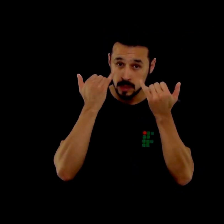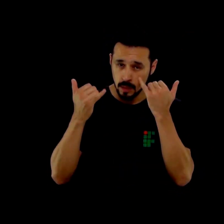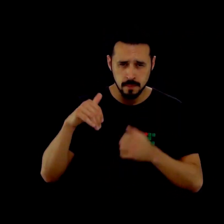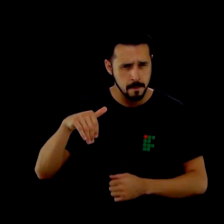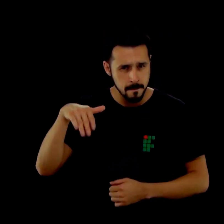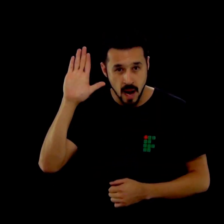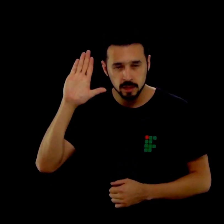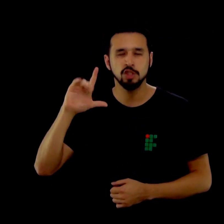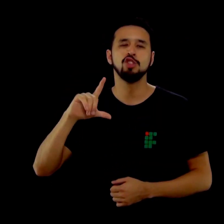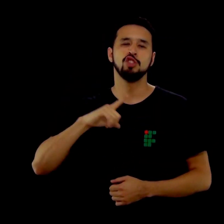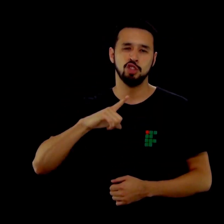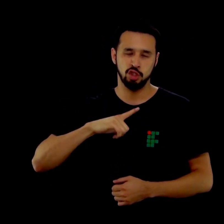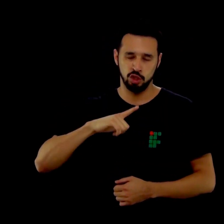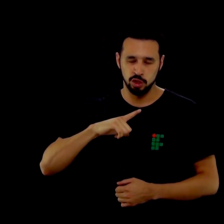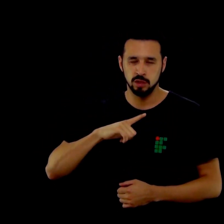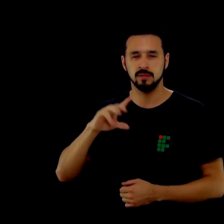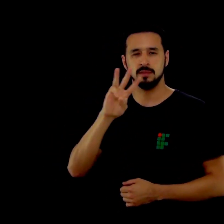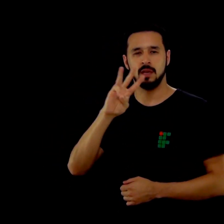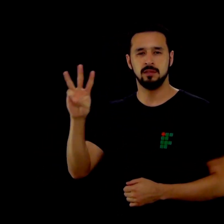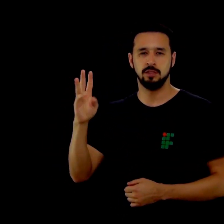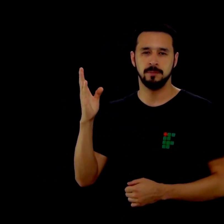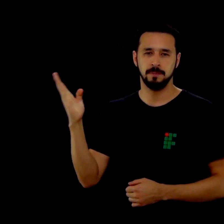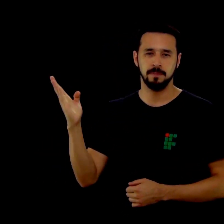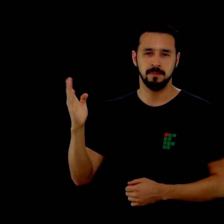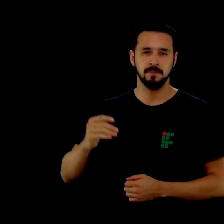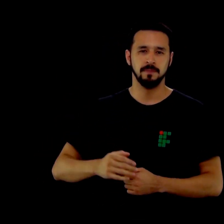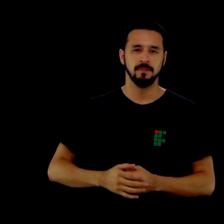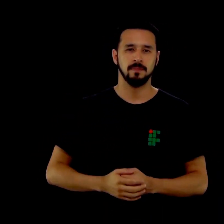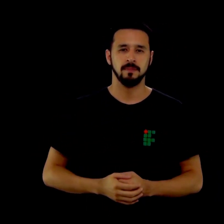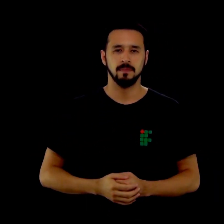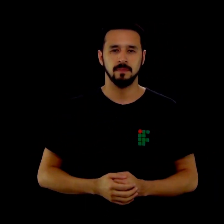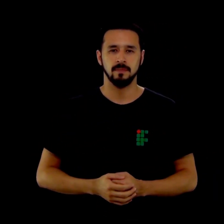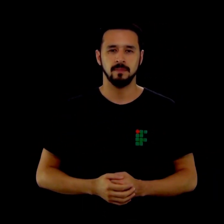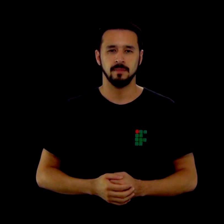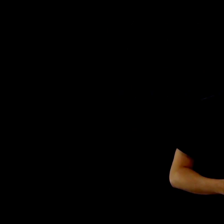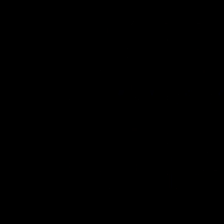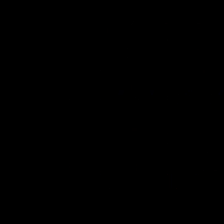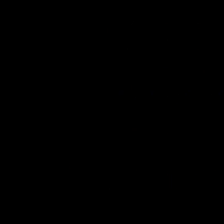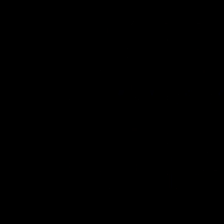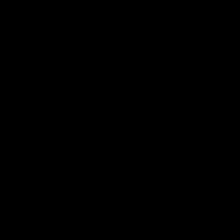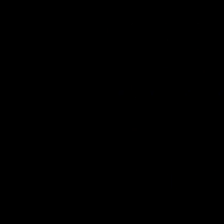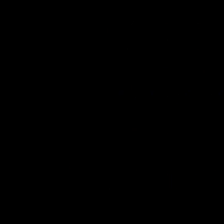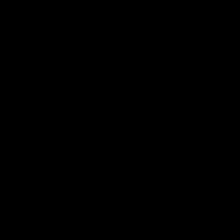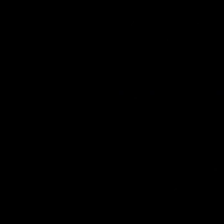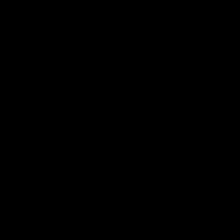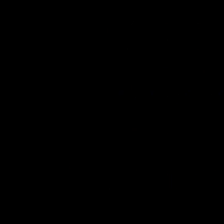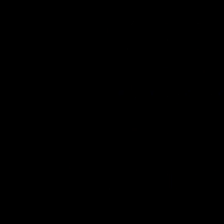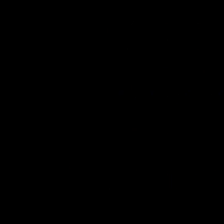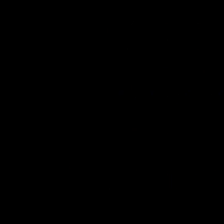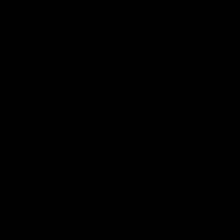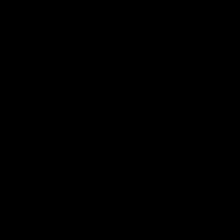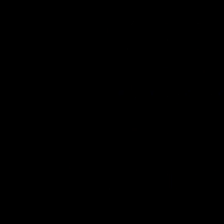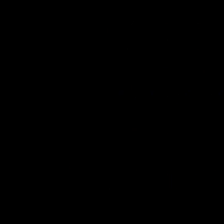Saiba mais sobre o behaviorismo em Psicologia Profunda.